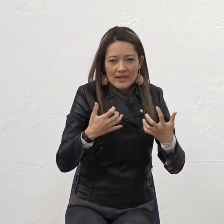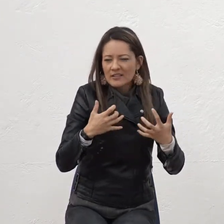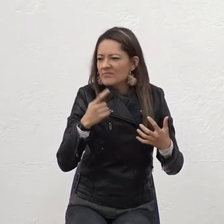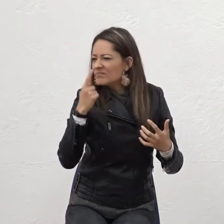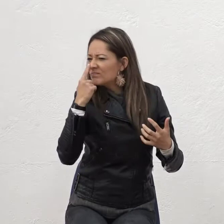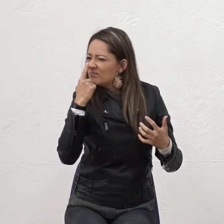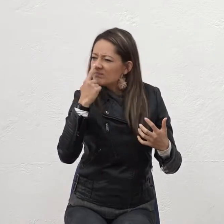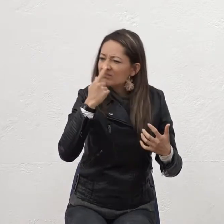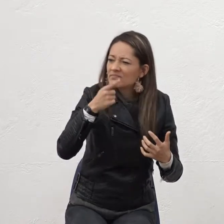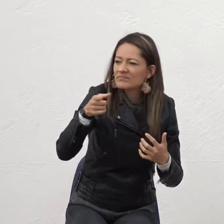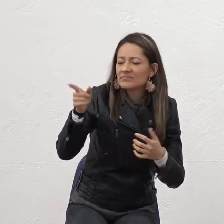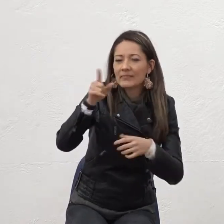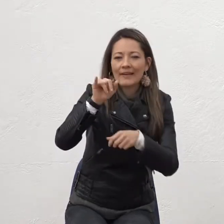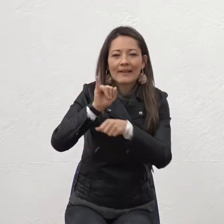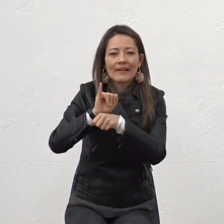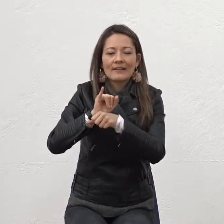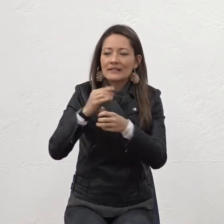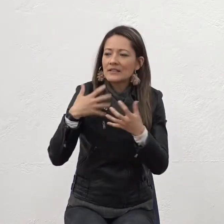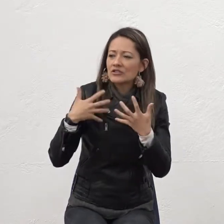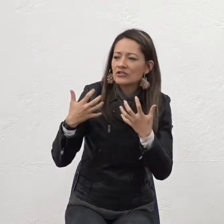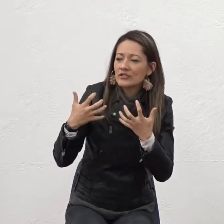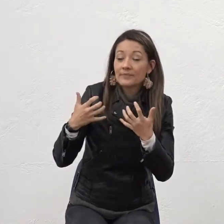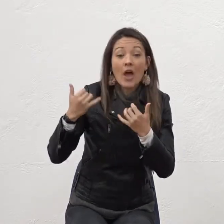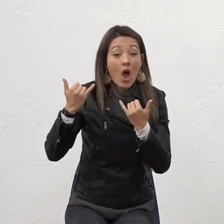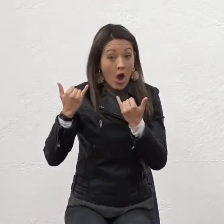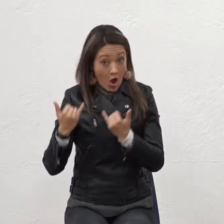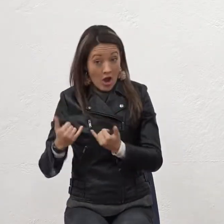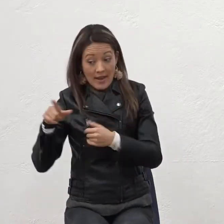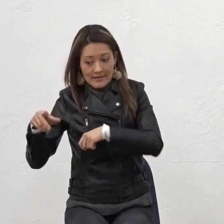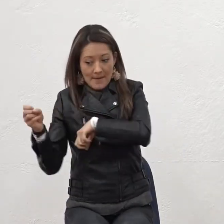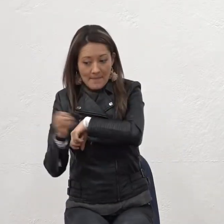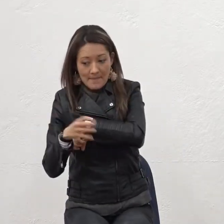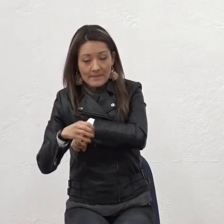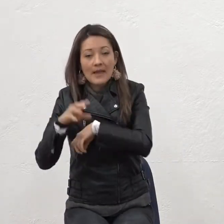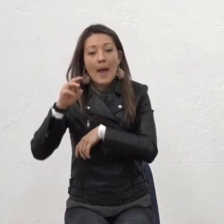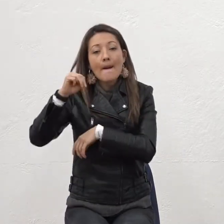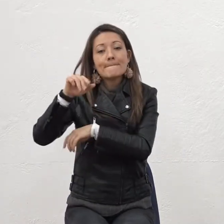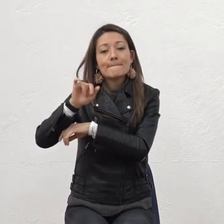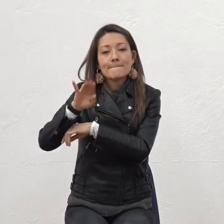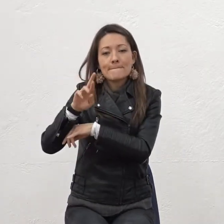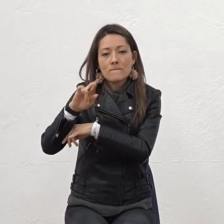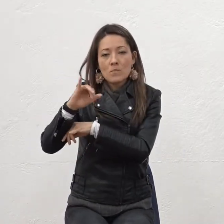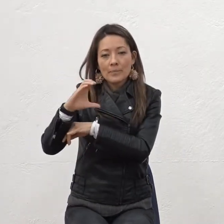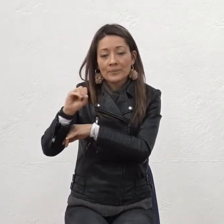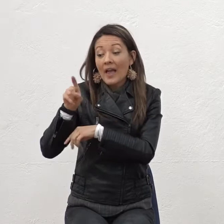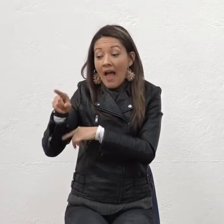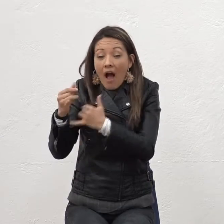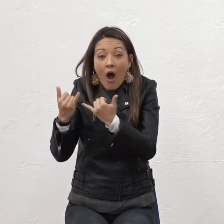que esta persona, Mauricio, él es ahora pastor de una iglesia en Chiquinquirá.